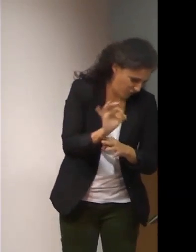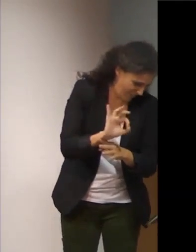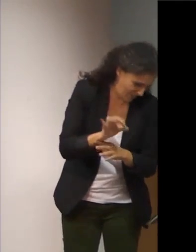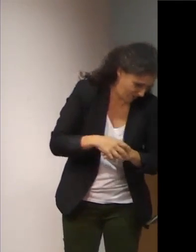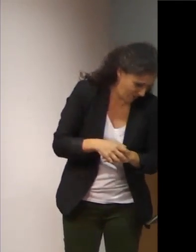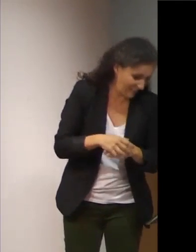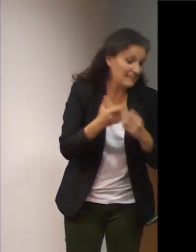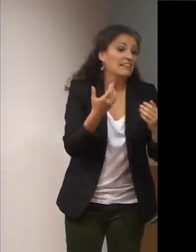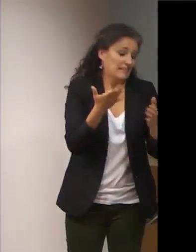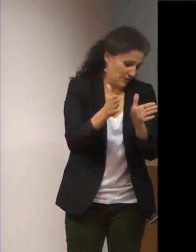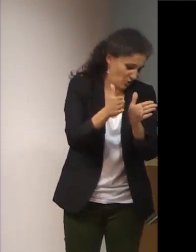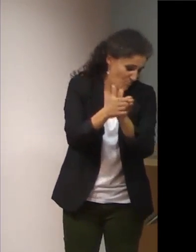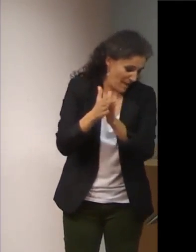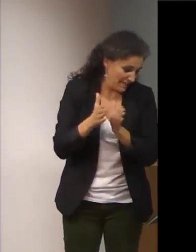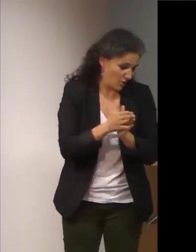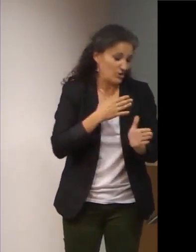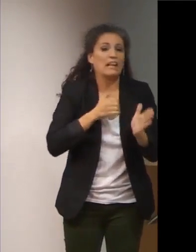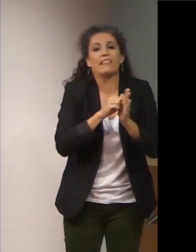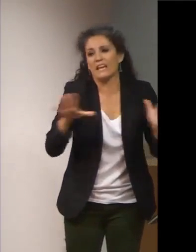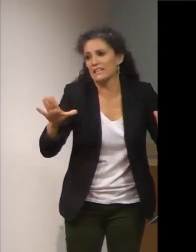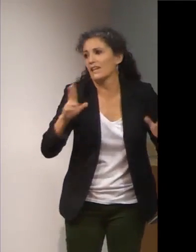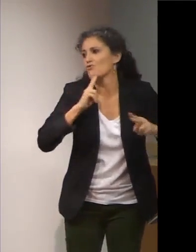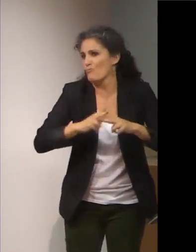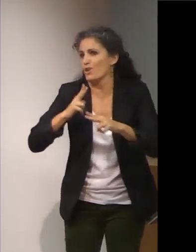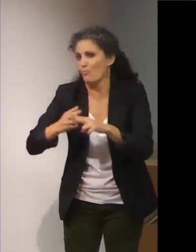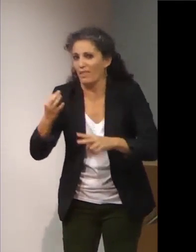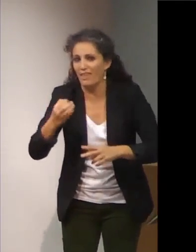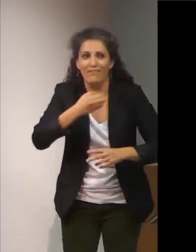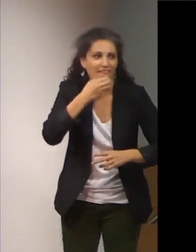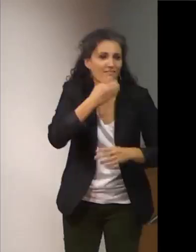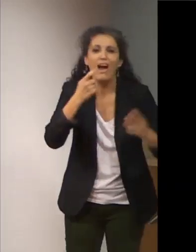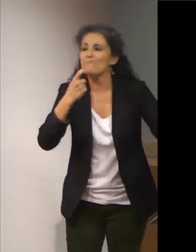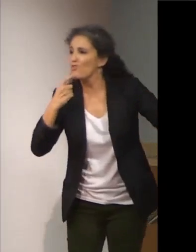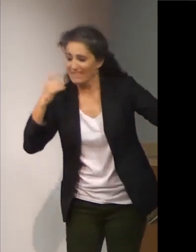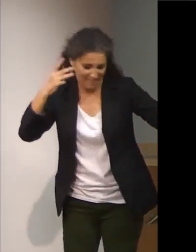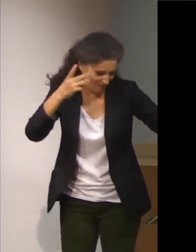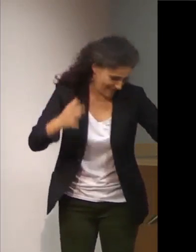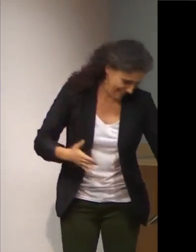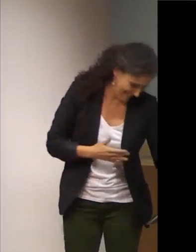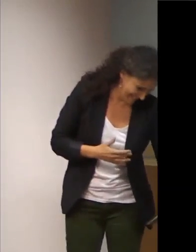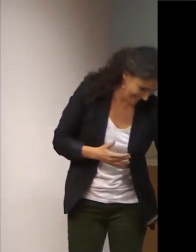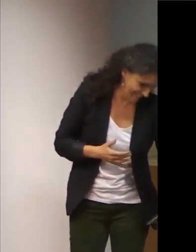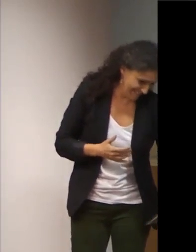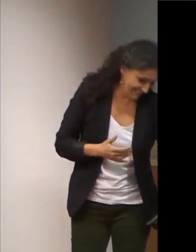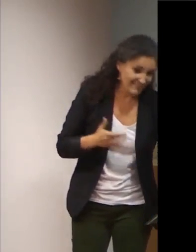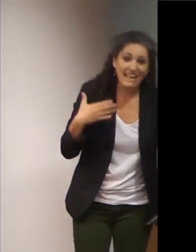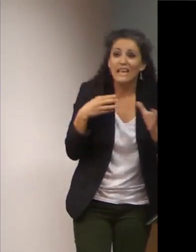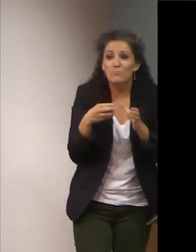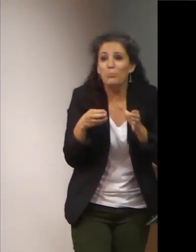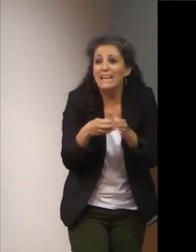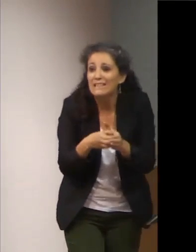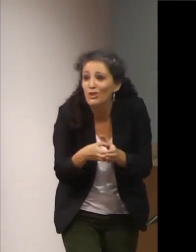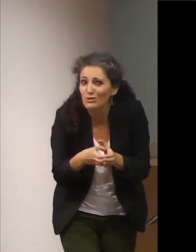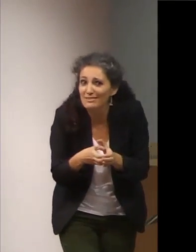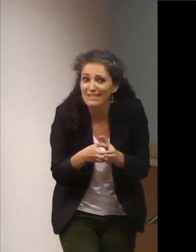equipo de la CNS y de su fundación de los compañeros del celse que debo de nombrarlos Eva David y